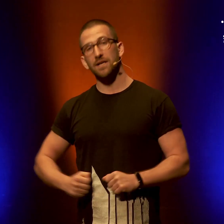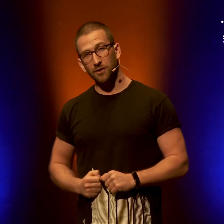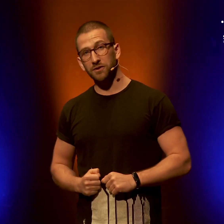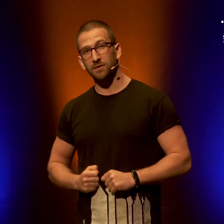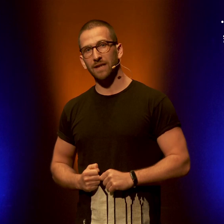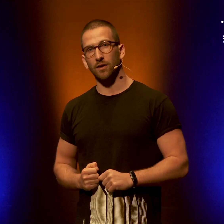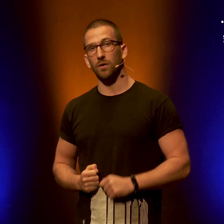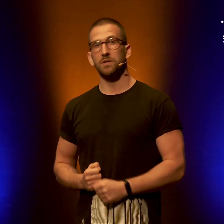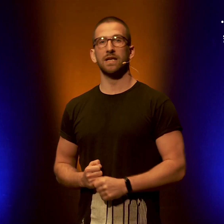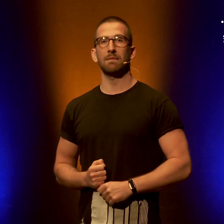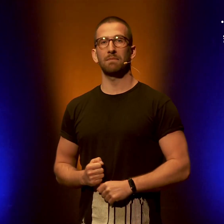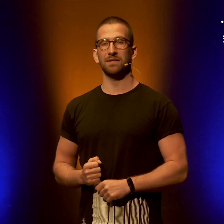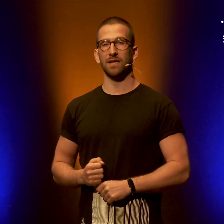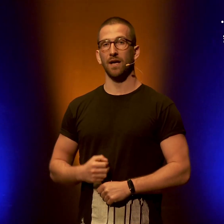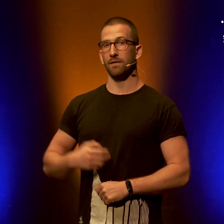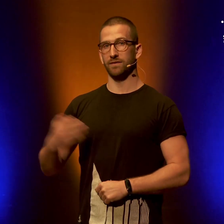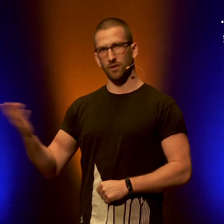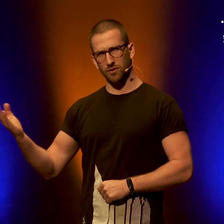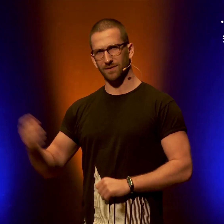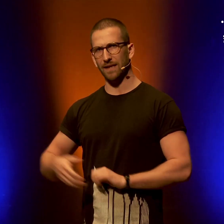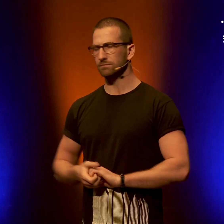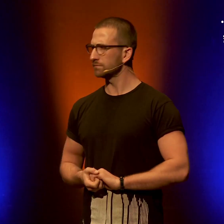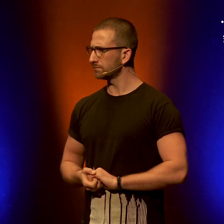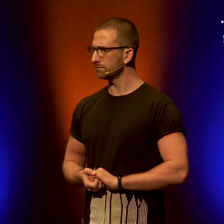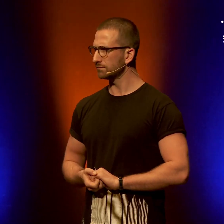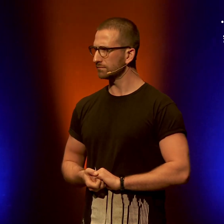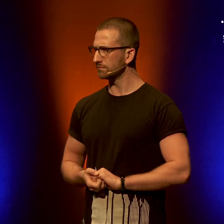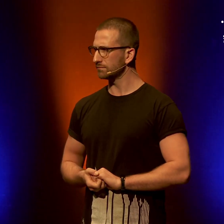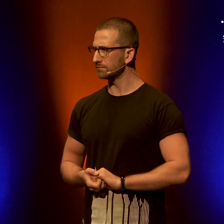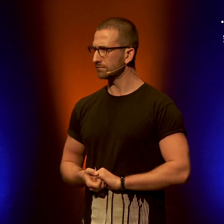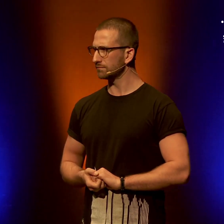W zależności od tego, czy gama będzie wznosząca,